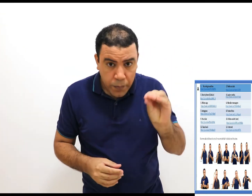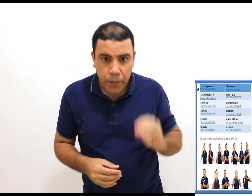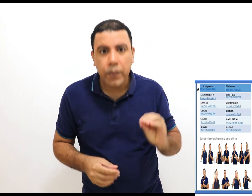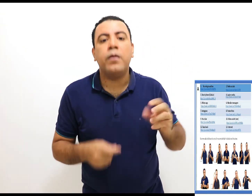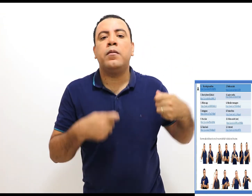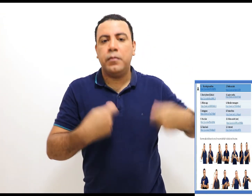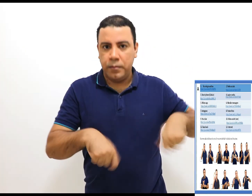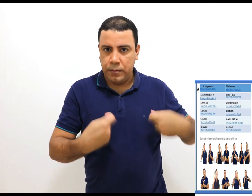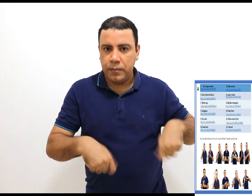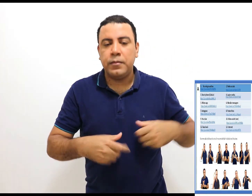associar.